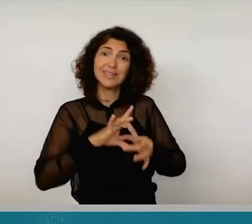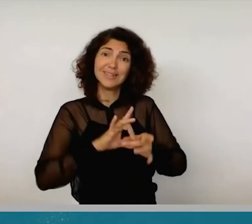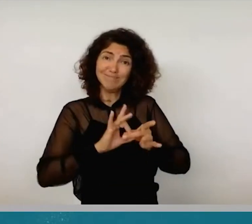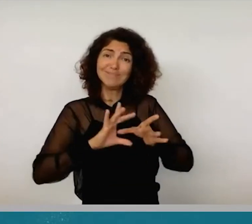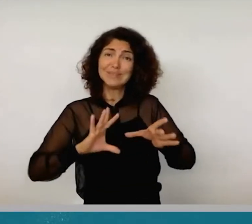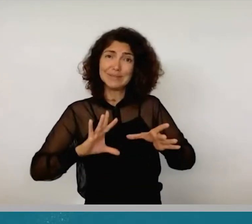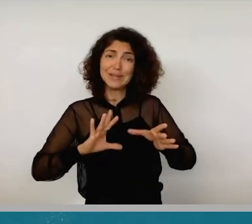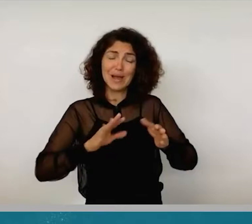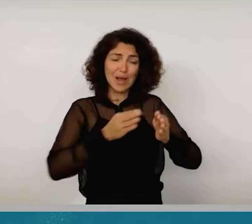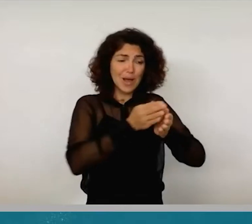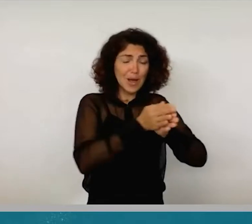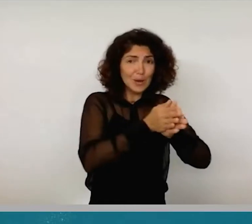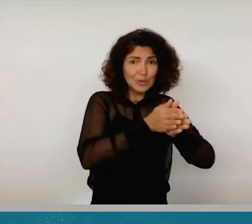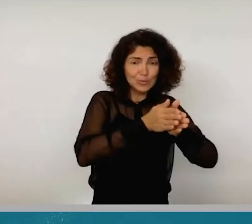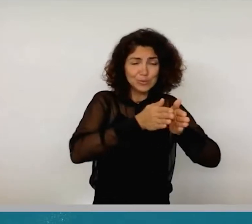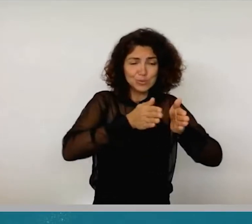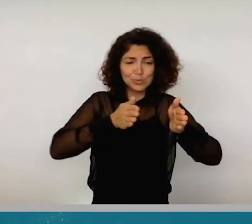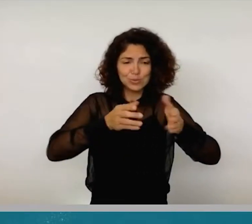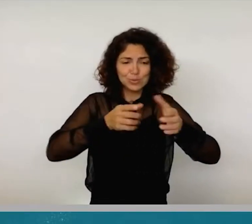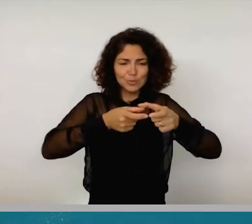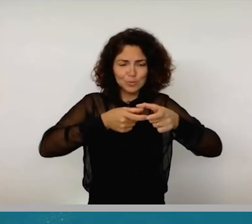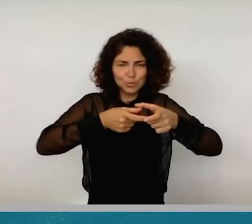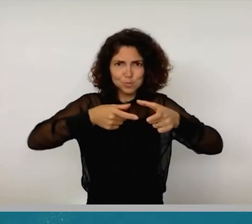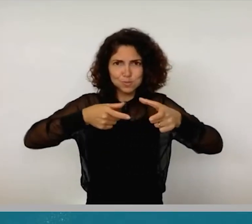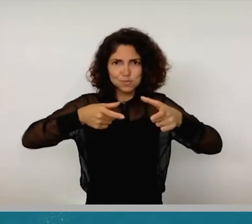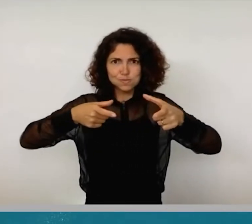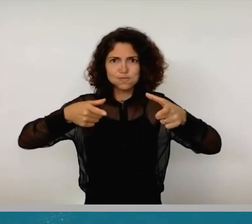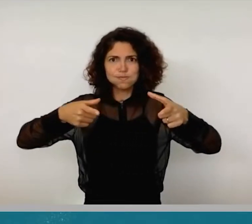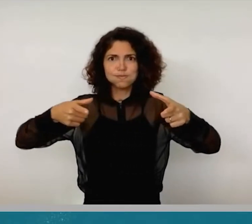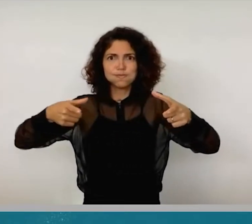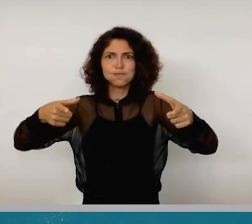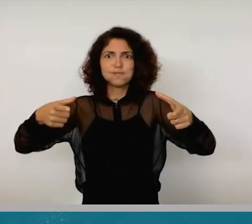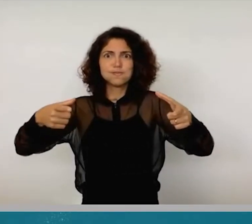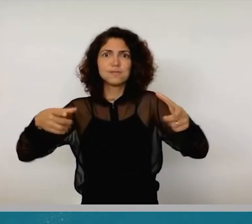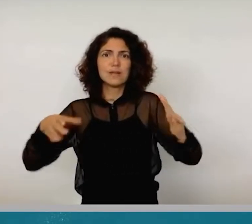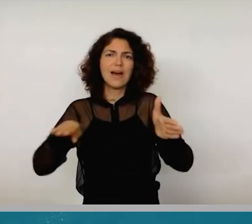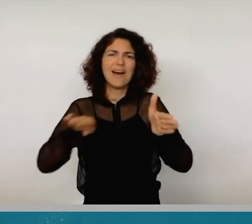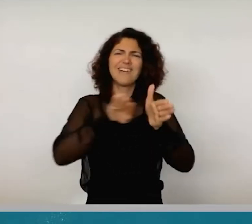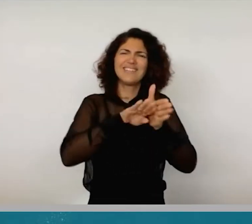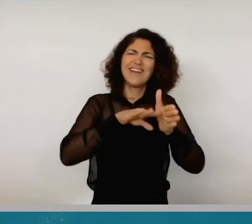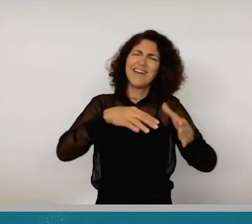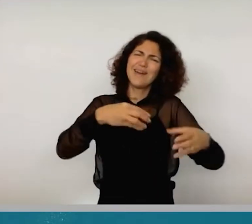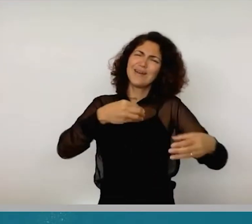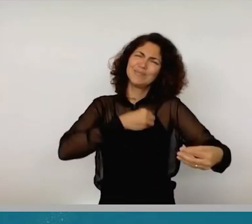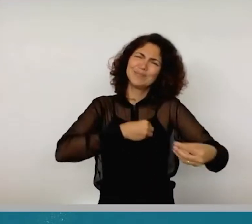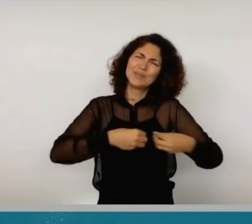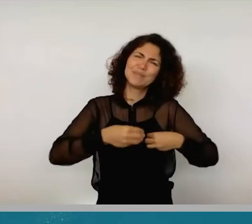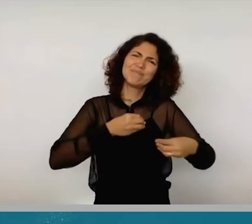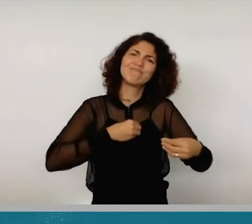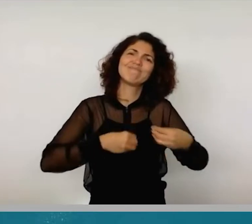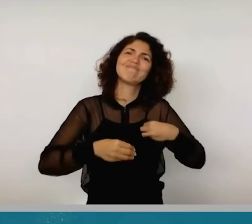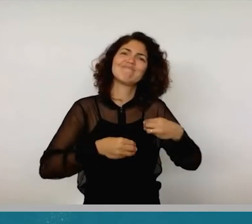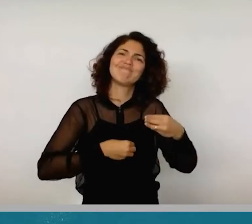haver concebido, dá à luz o pecado. Aí